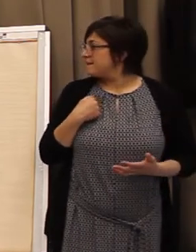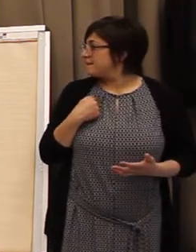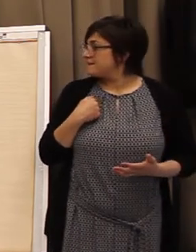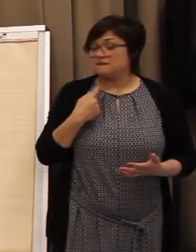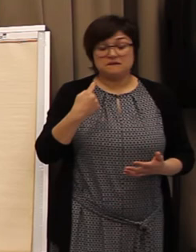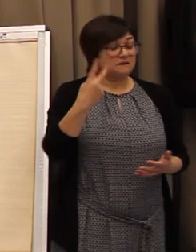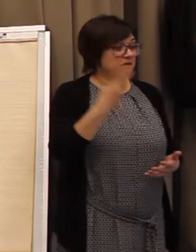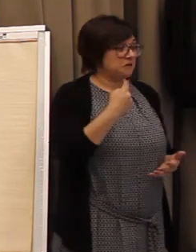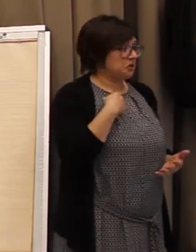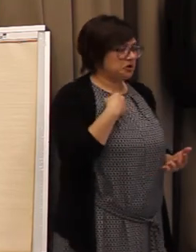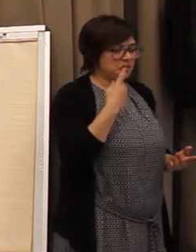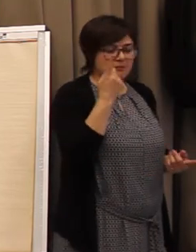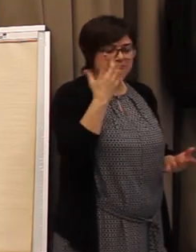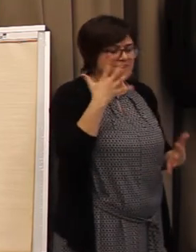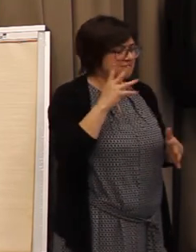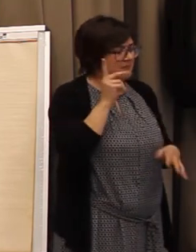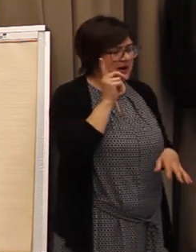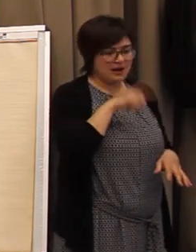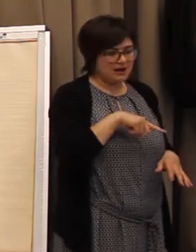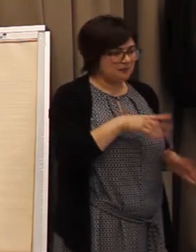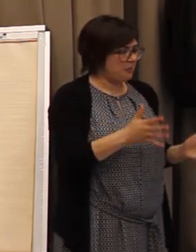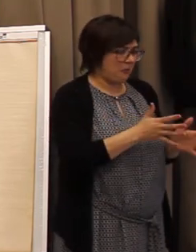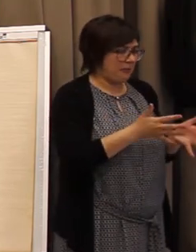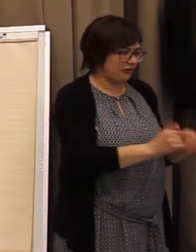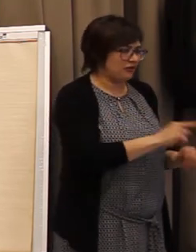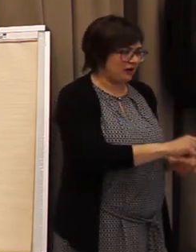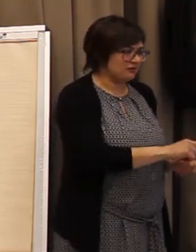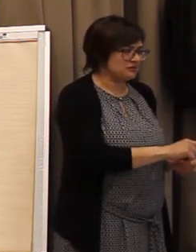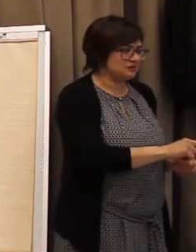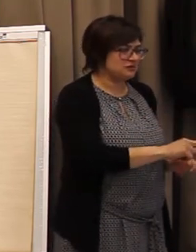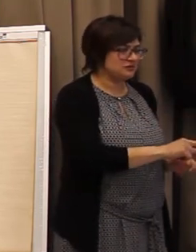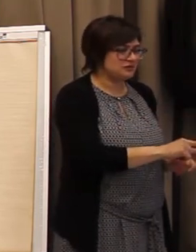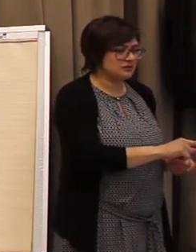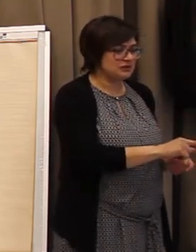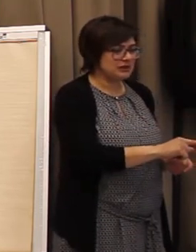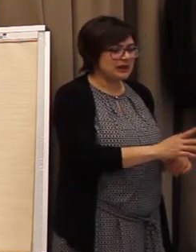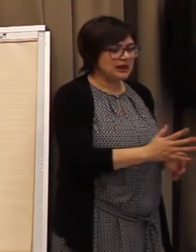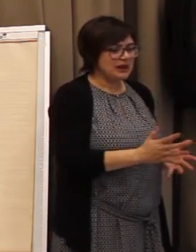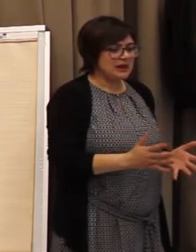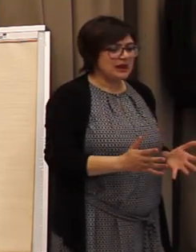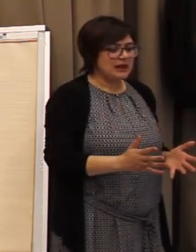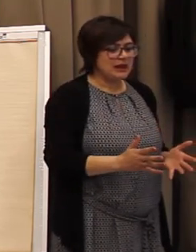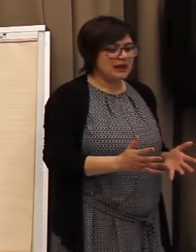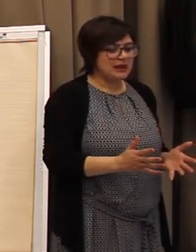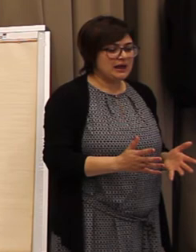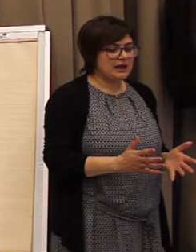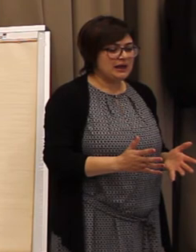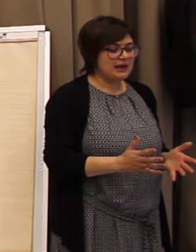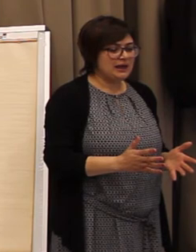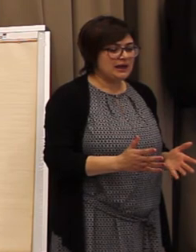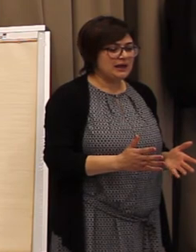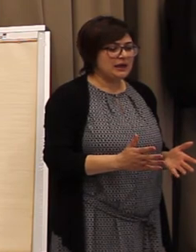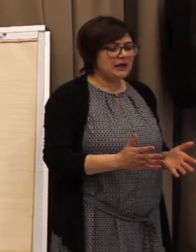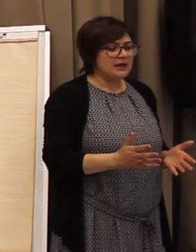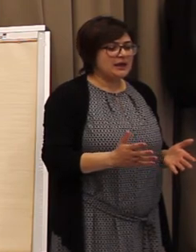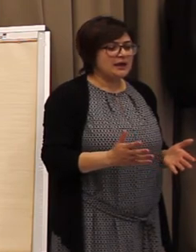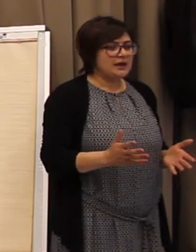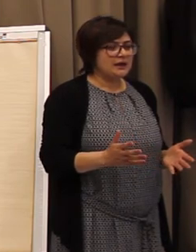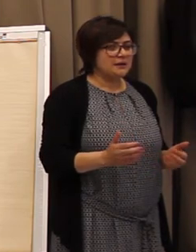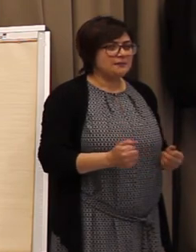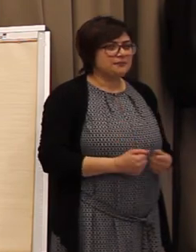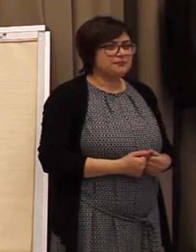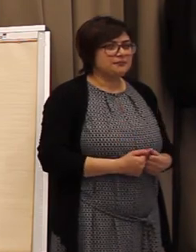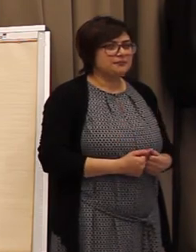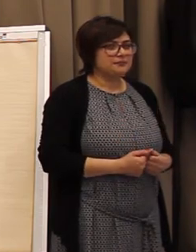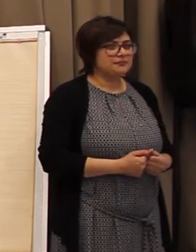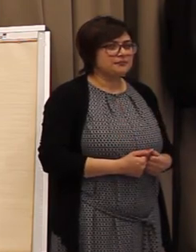stavo malissimo quando è nato Marco. Entonces le dije che Marco tenía sindrome di Down, che non è una